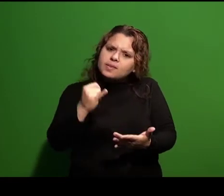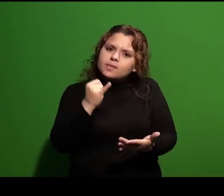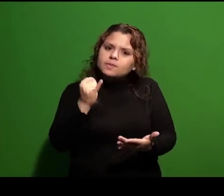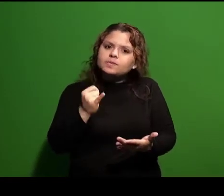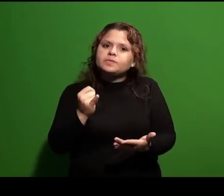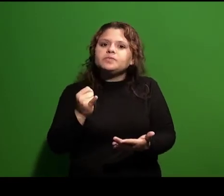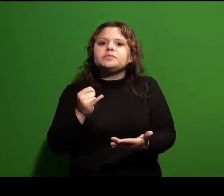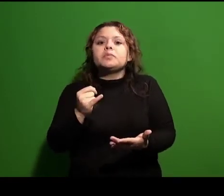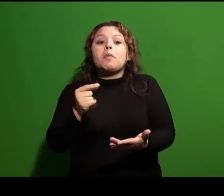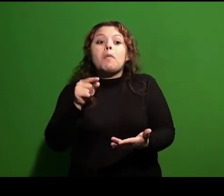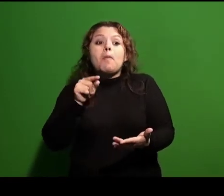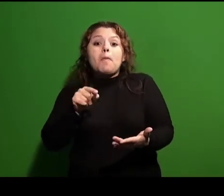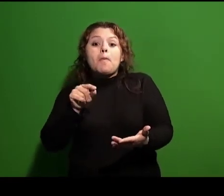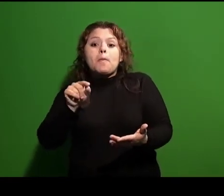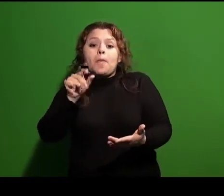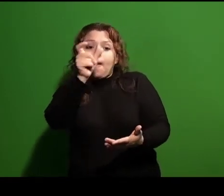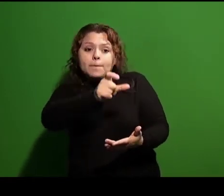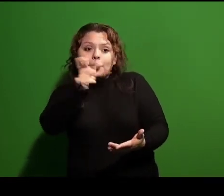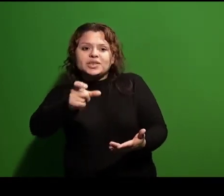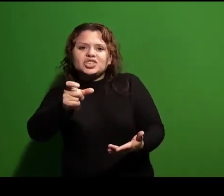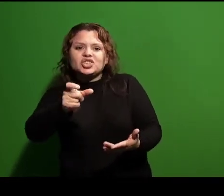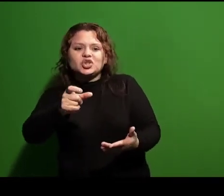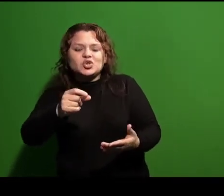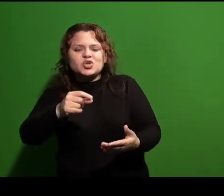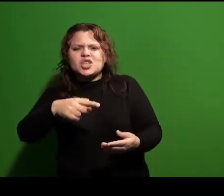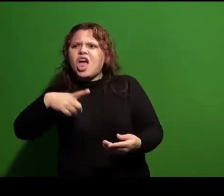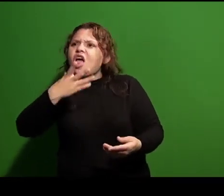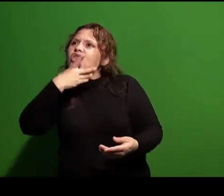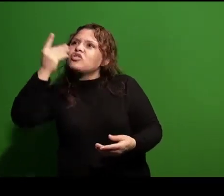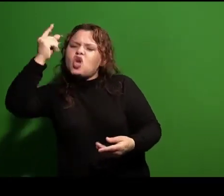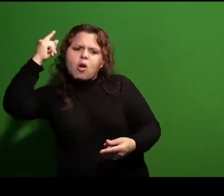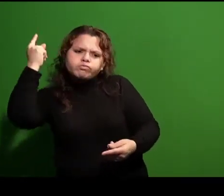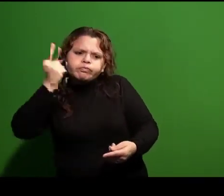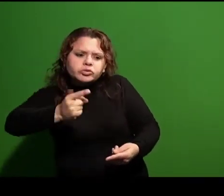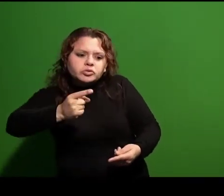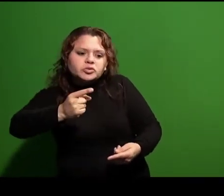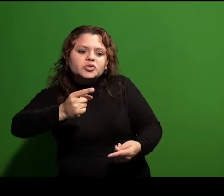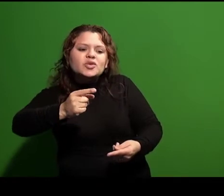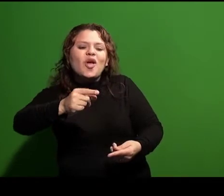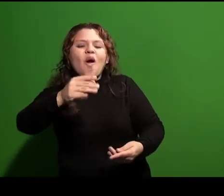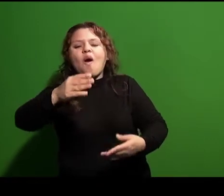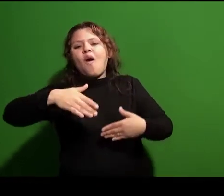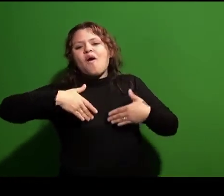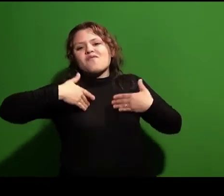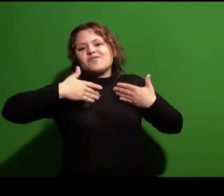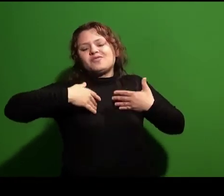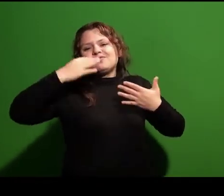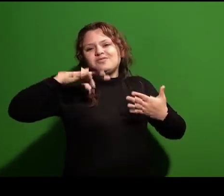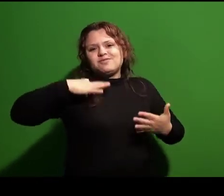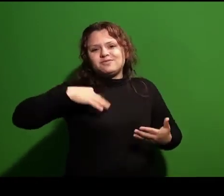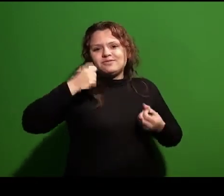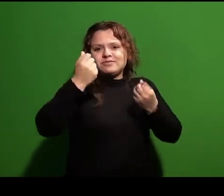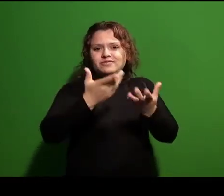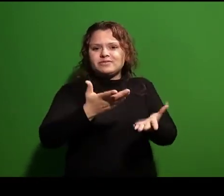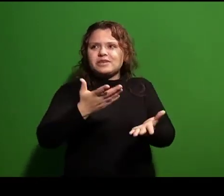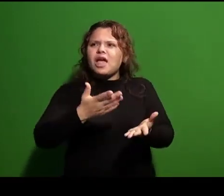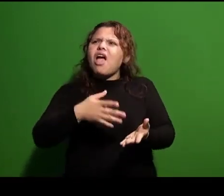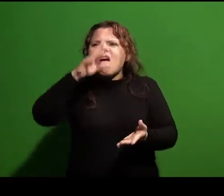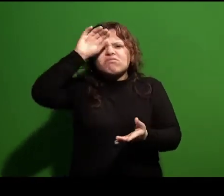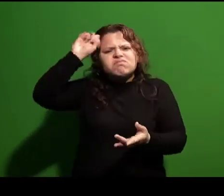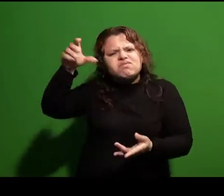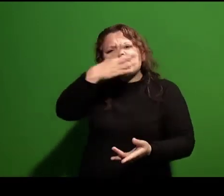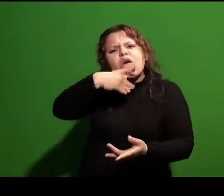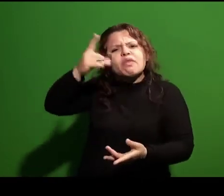He aquí, bienaventurado es el hombre a quien Dios castiga, por tanto no menosprecies la corrección del